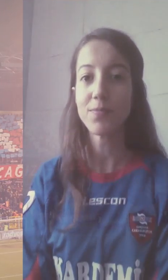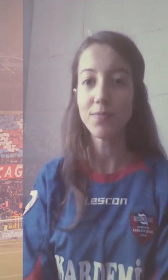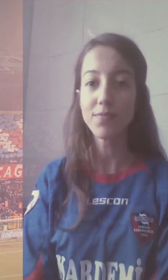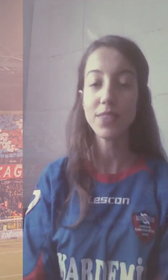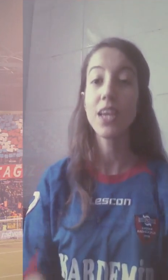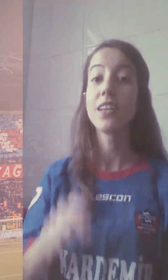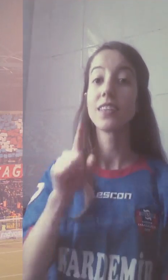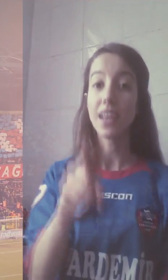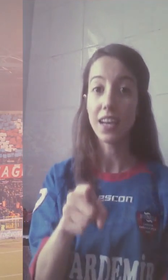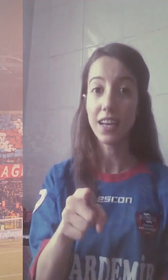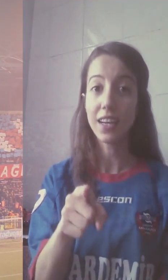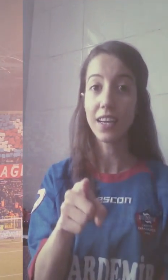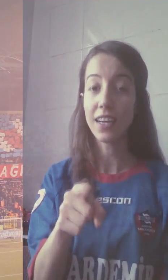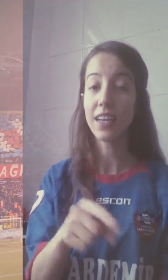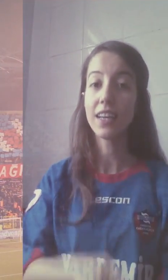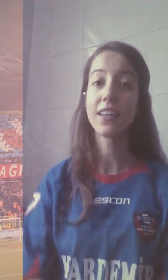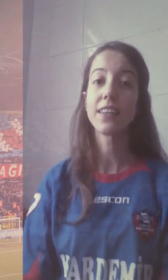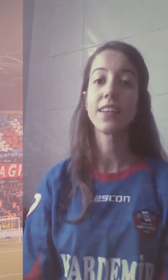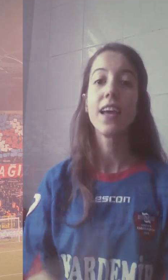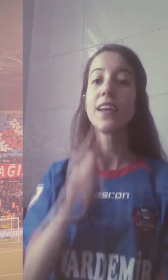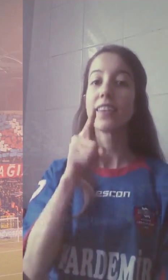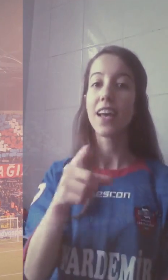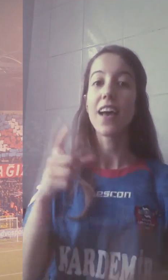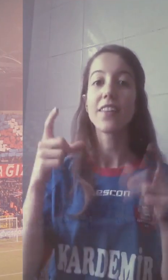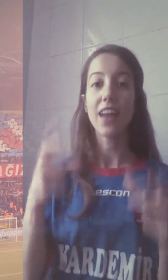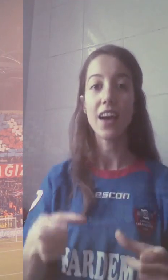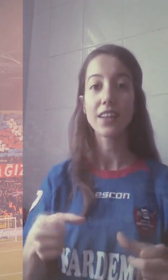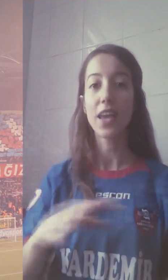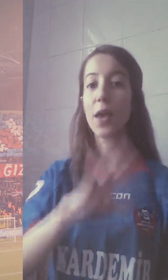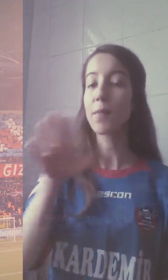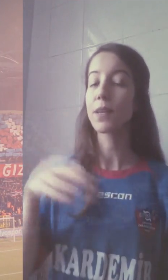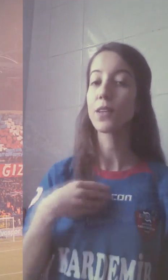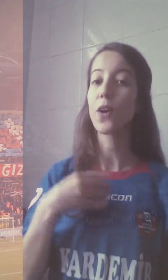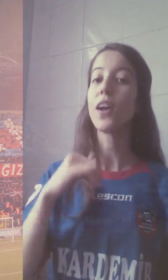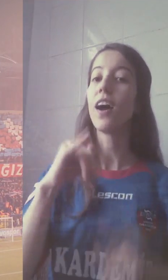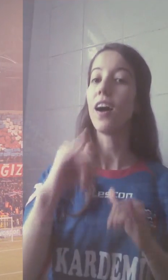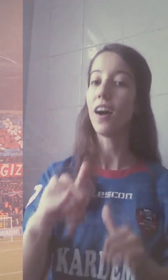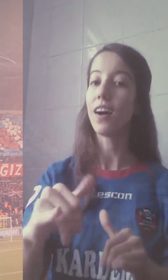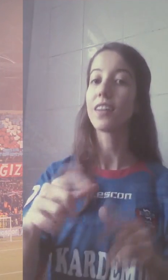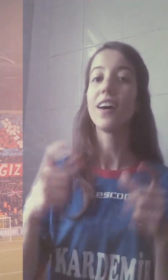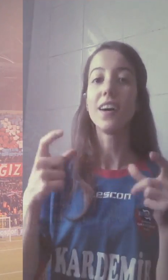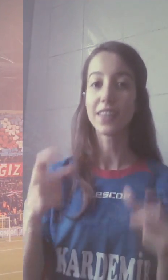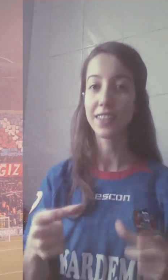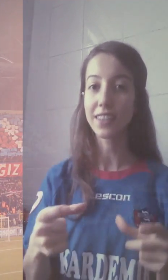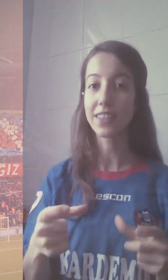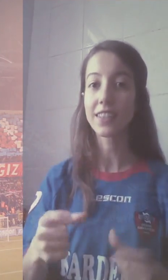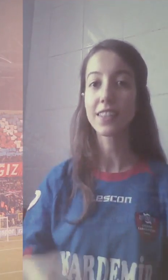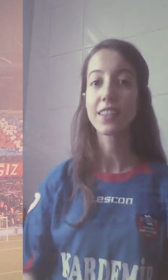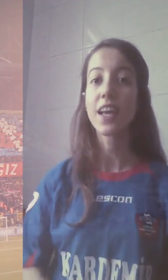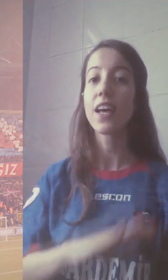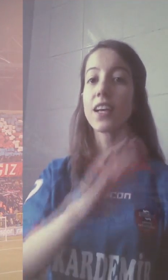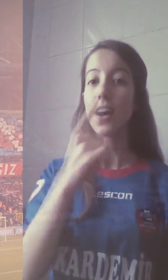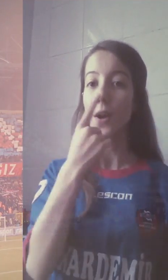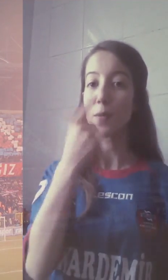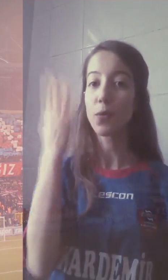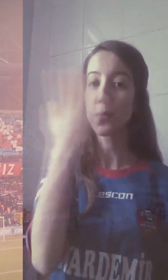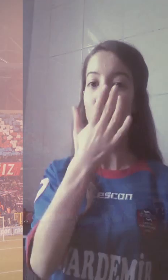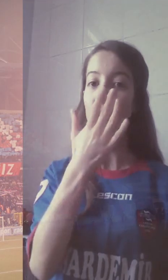yer sen sen nerde biz oradayız